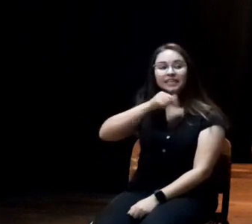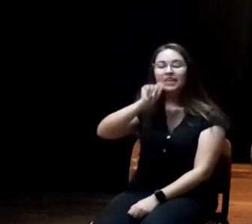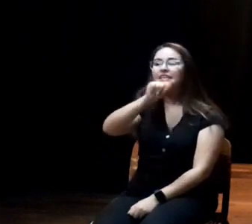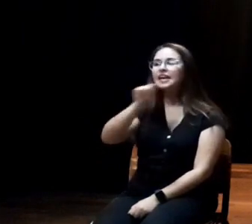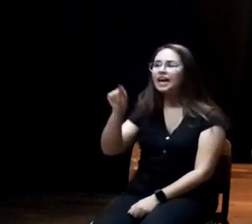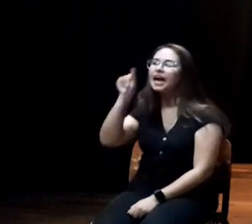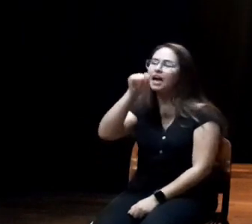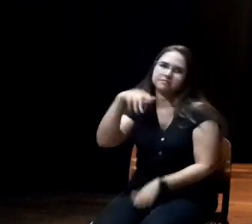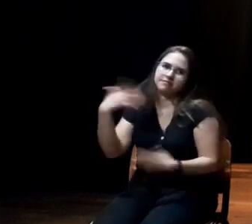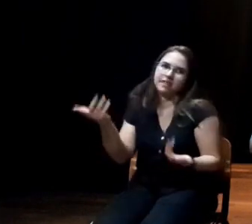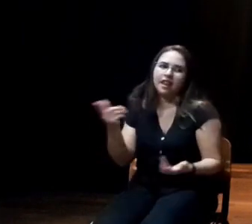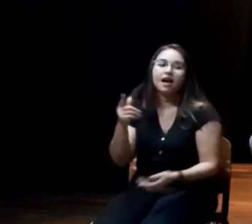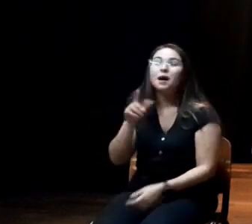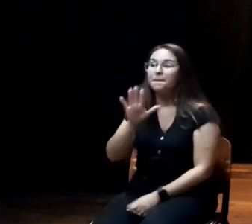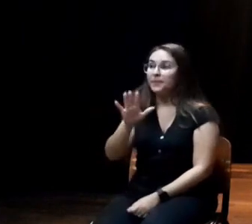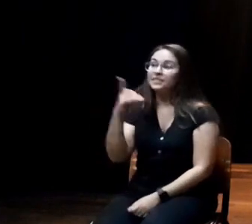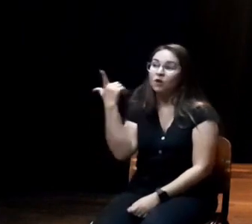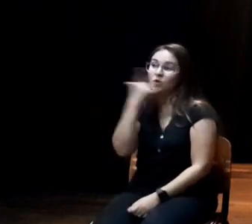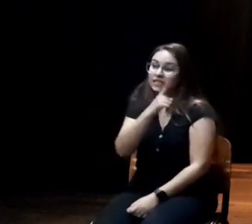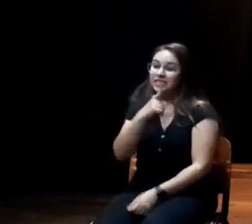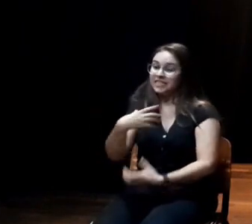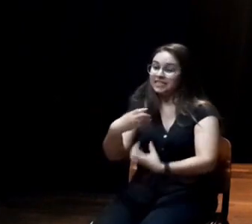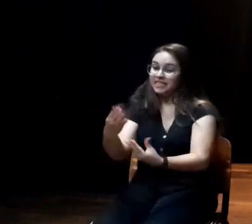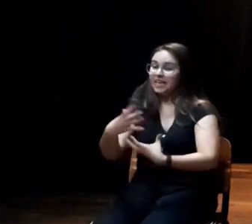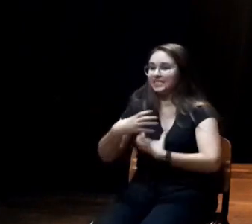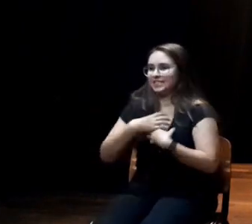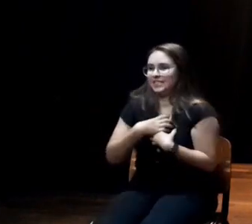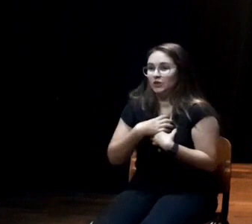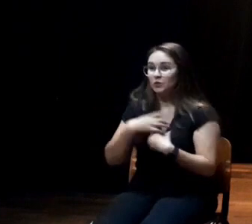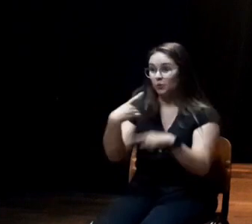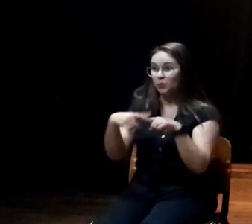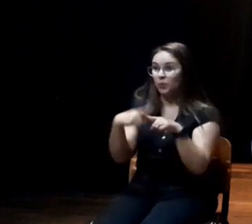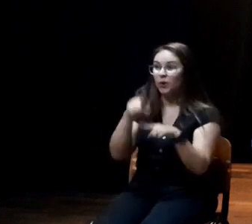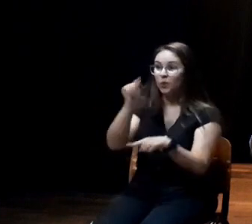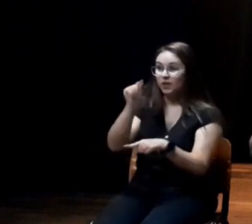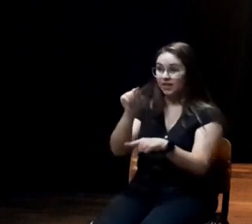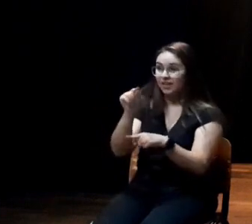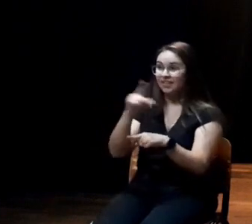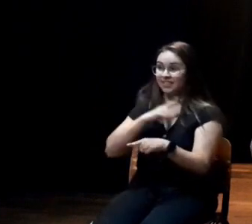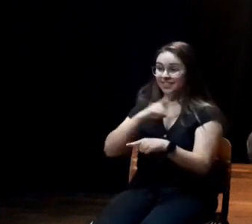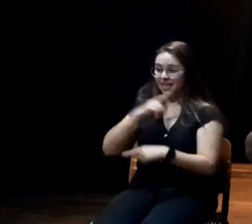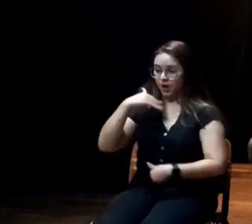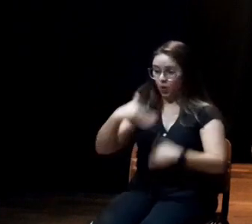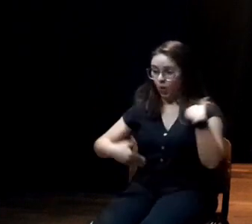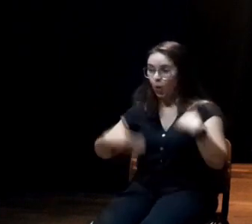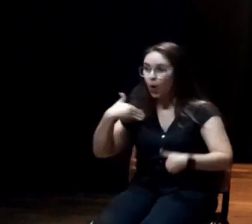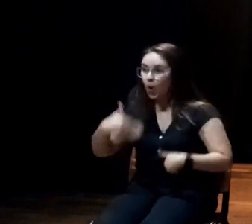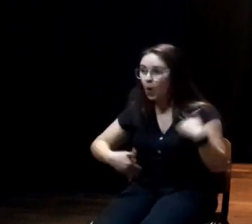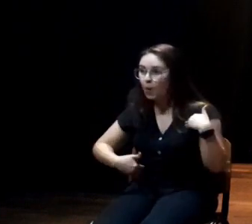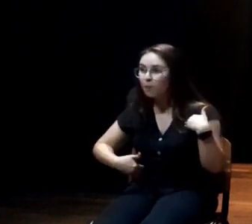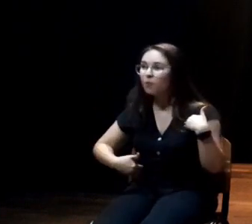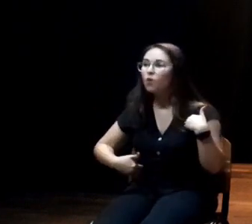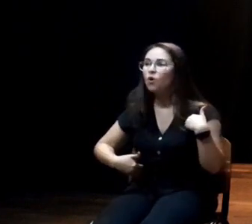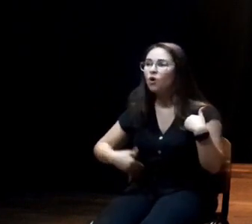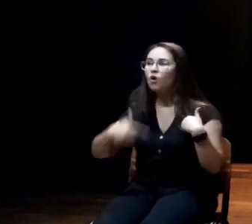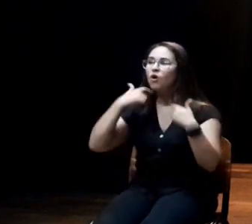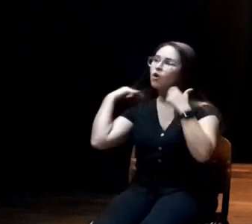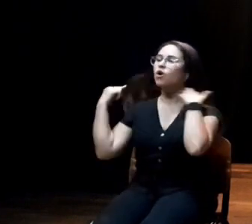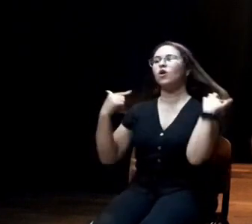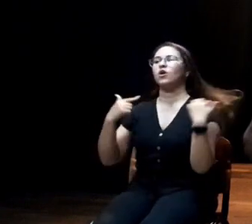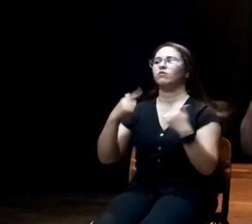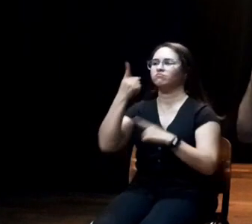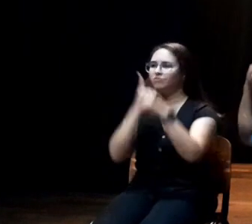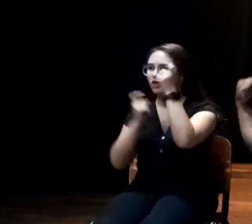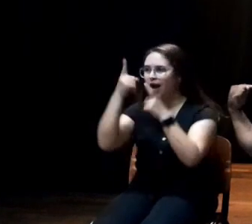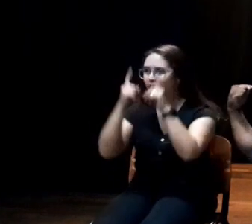É isso. Sei lá, só que ele vai dar a intenção que aquilo que ele está trazendo para o corpo a partir dos gestos, né,